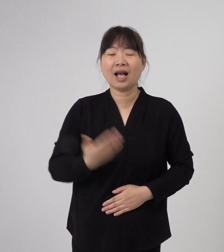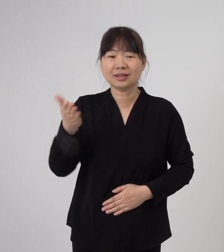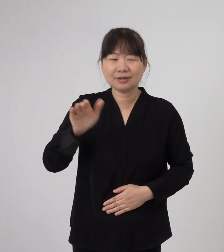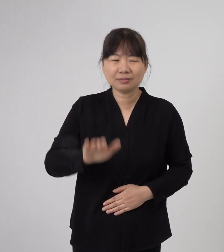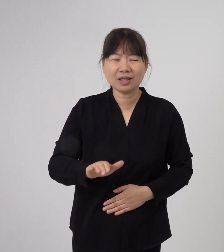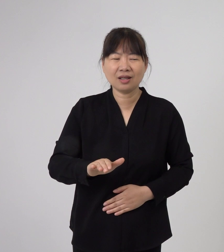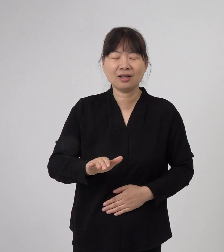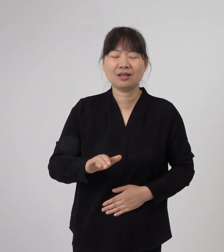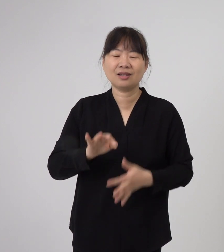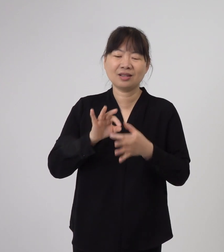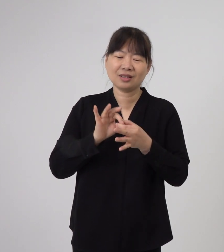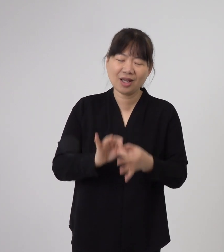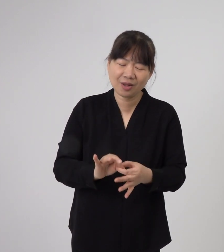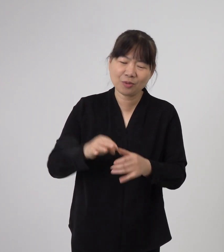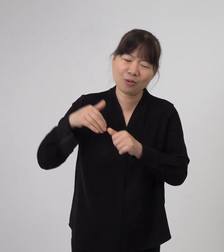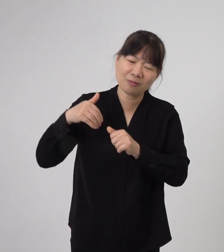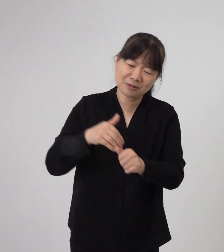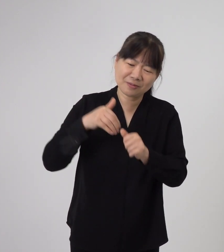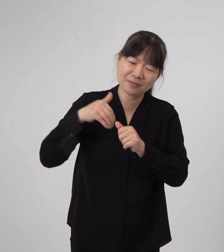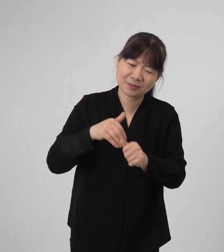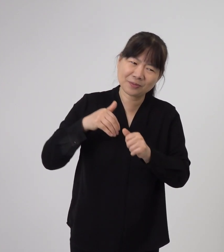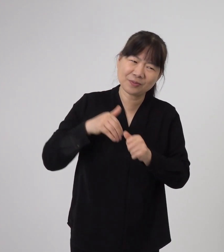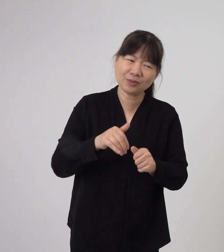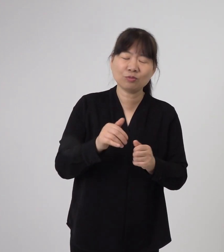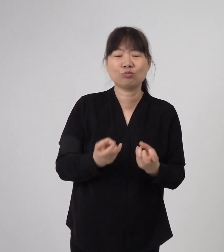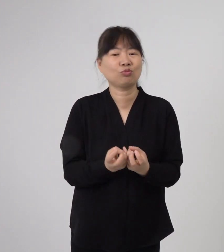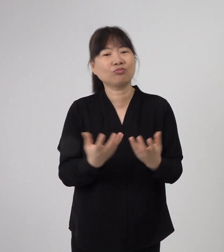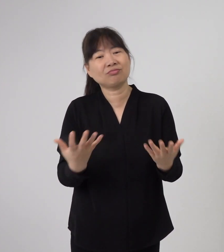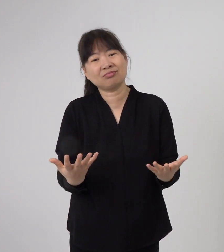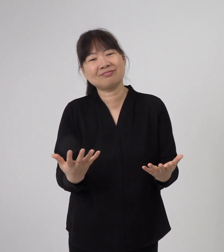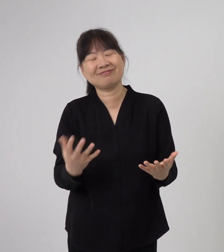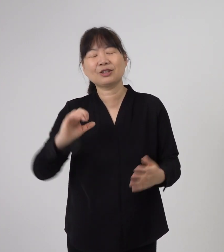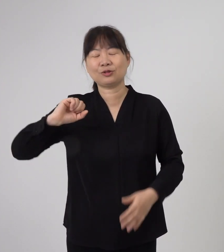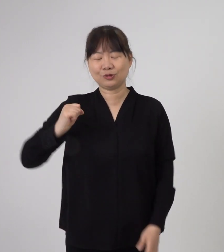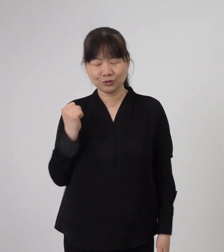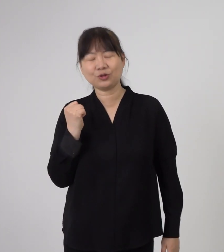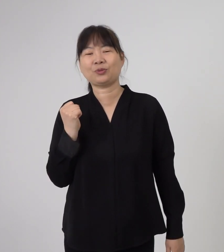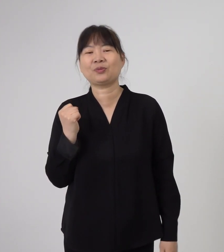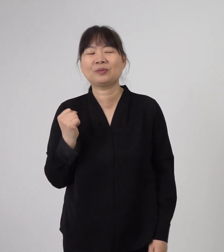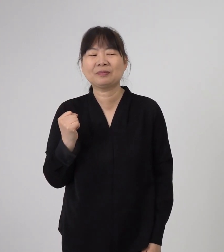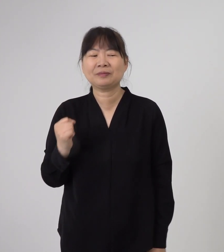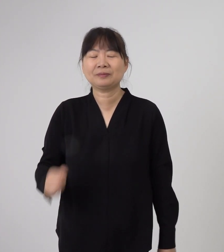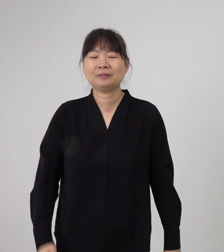그런데도 꾸역꾸역 밀어붙여요. 할 수 없죠. 순종해야죠.